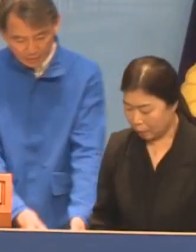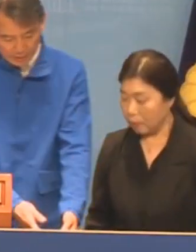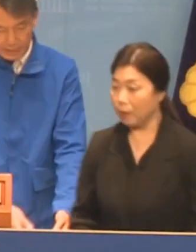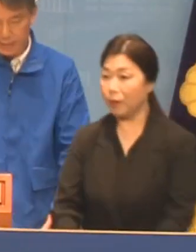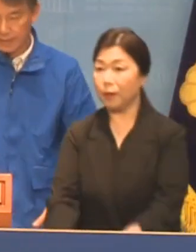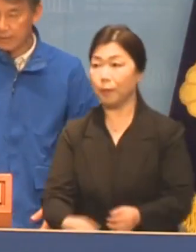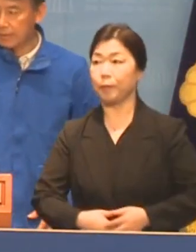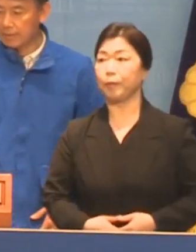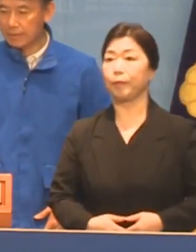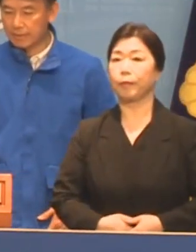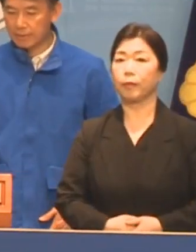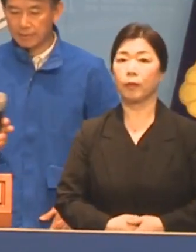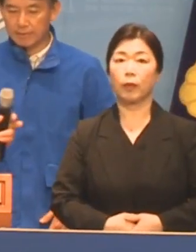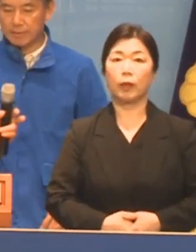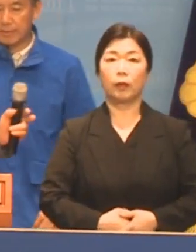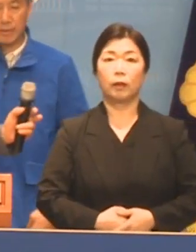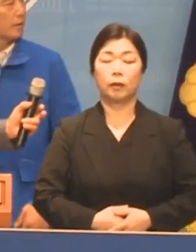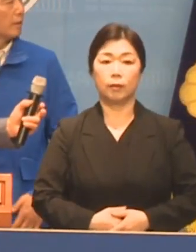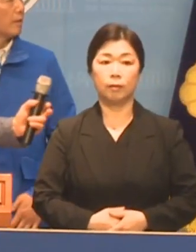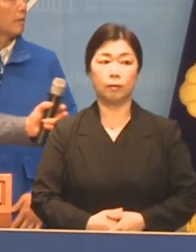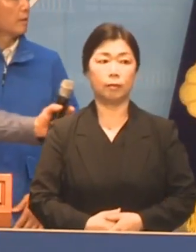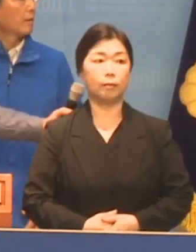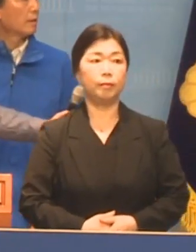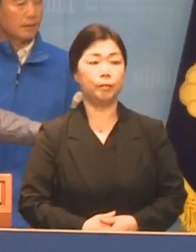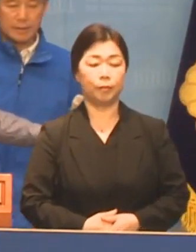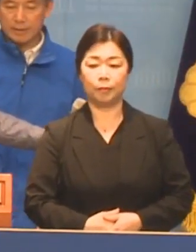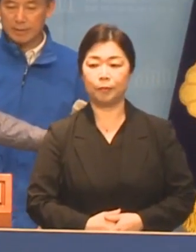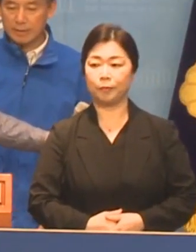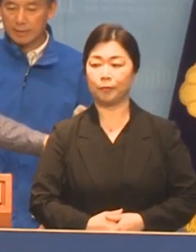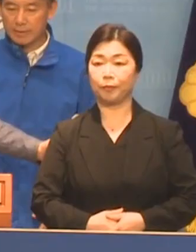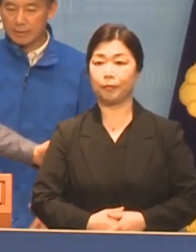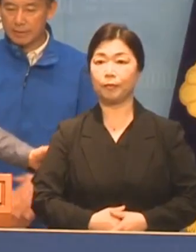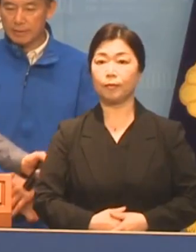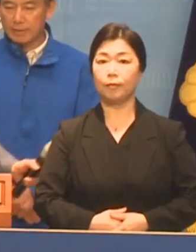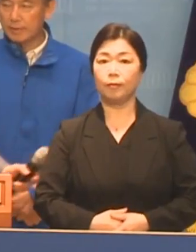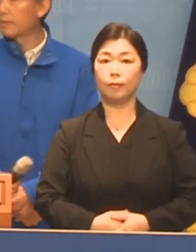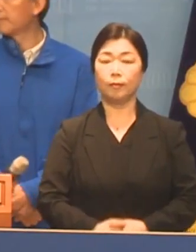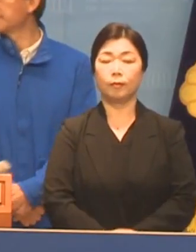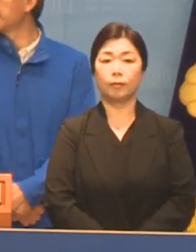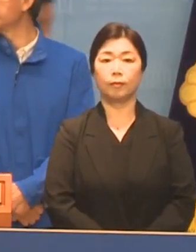네, 거기. 저 다시 이쪽으로 좀 오세요. 이쪽으로.